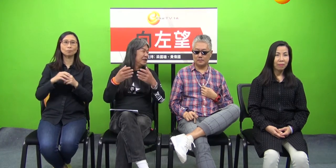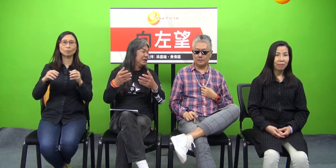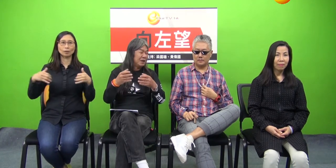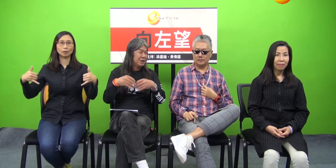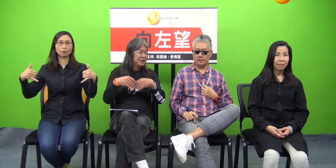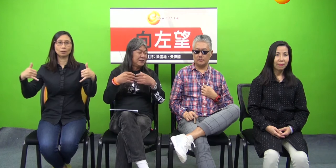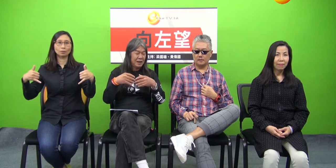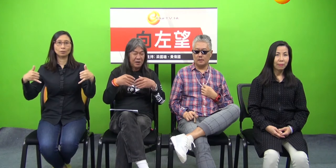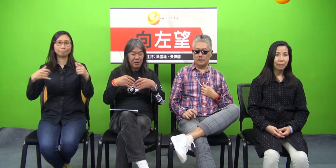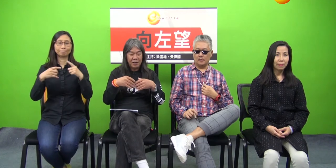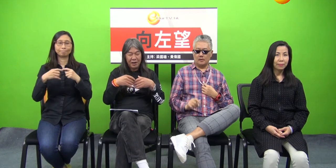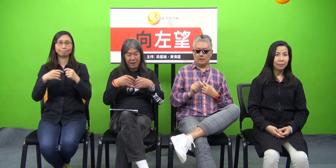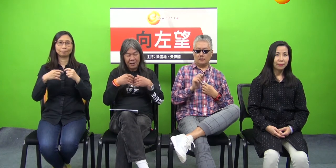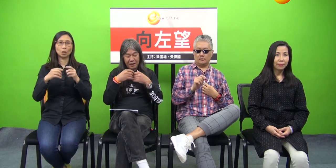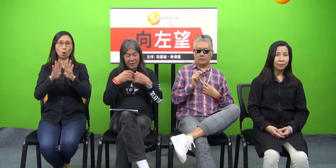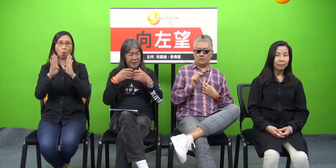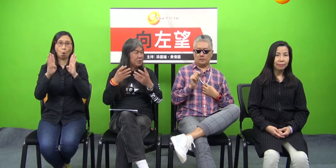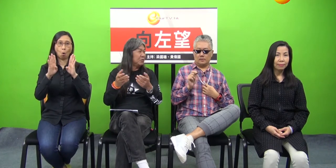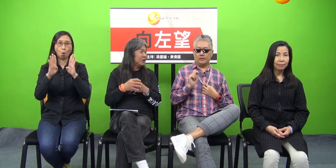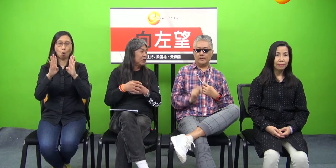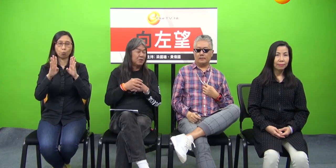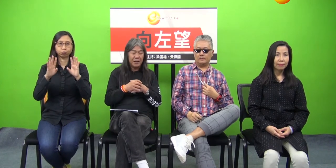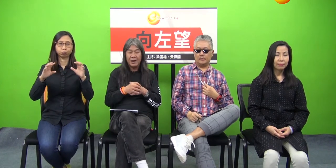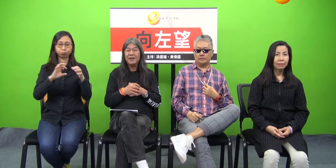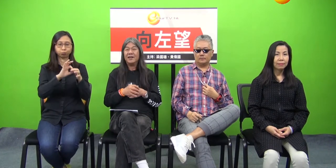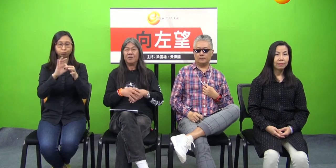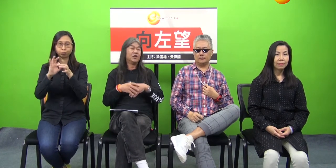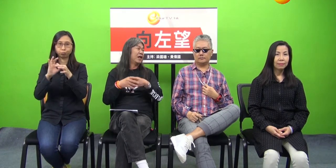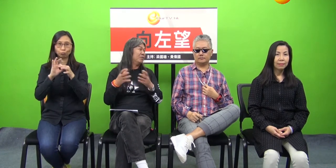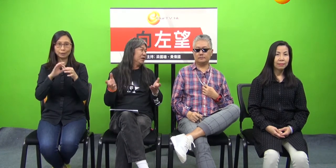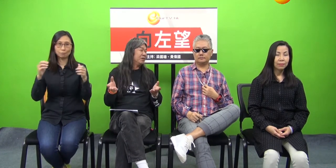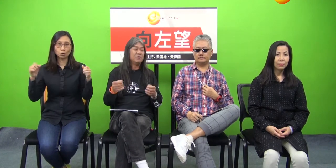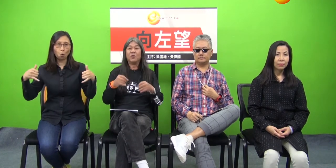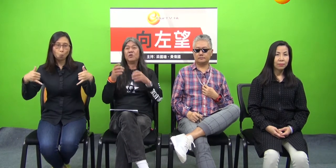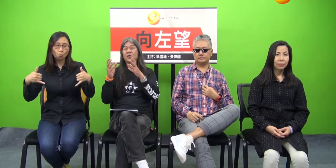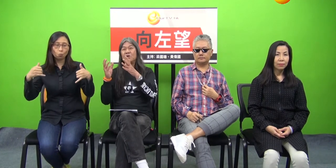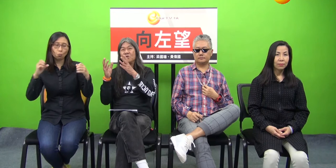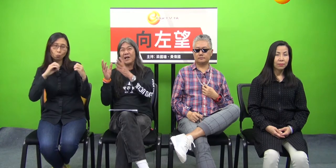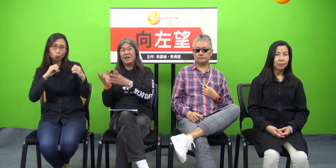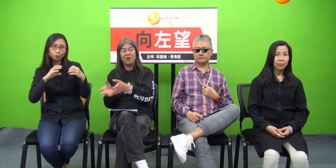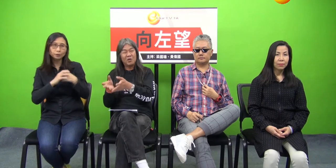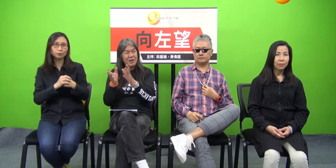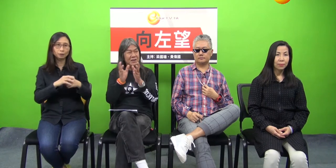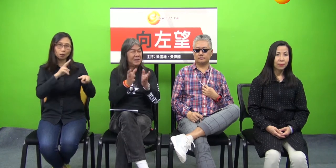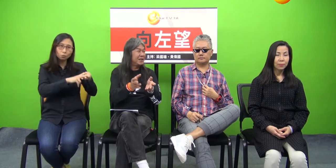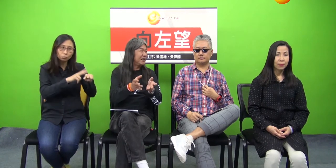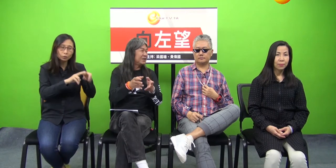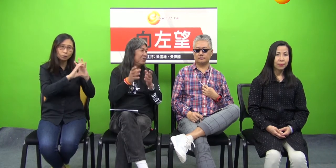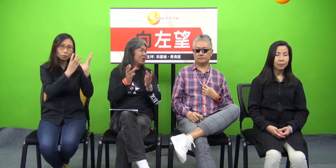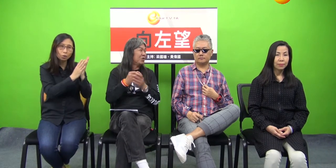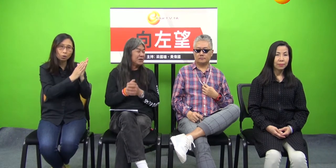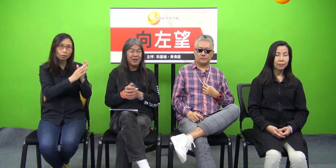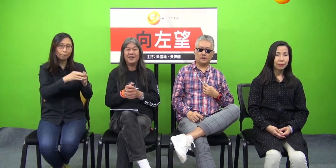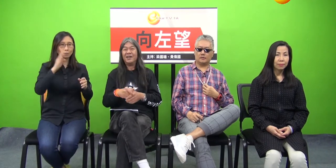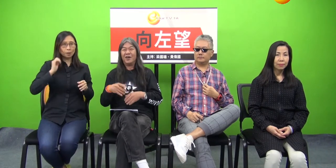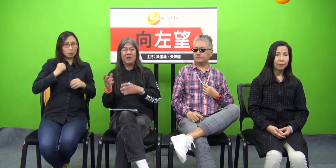治人民，即係呢個政治協商會議中係咪係啦？咁終於搞唔掂。咁到共產黨軍事勝利都差唔多到